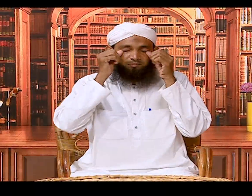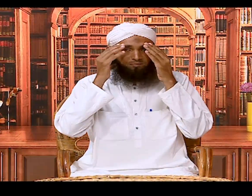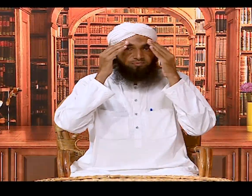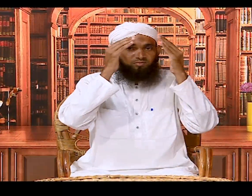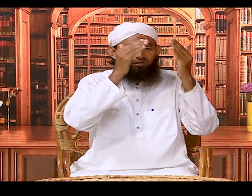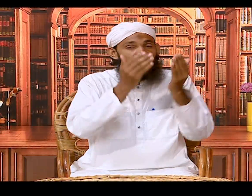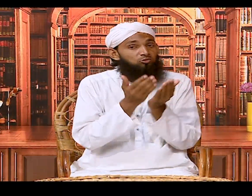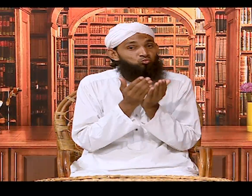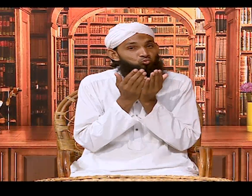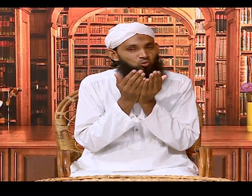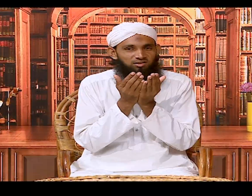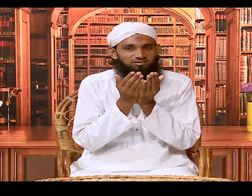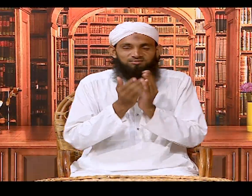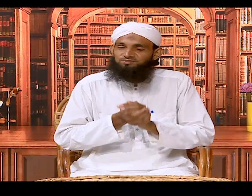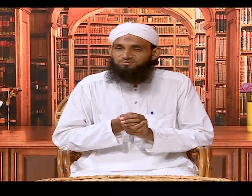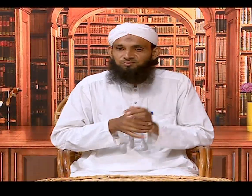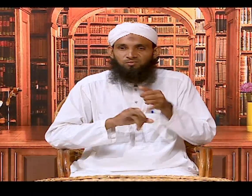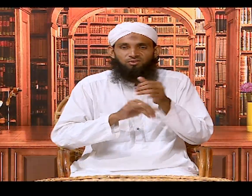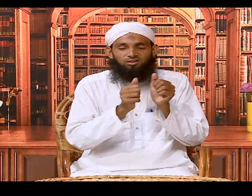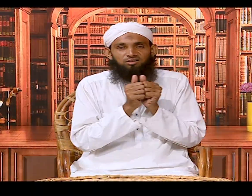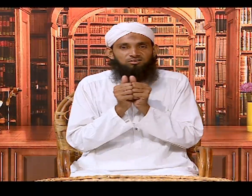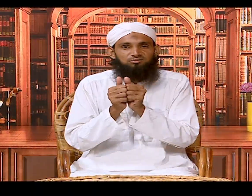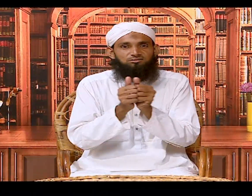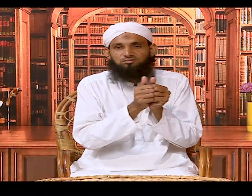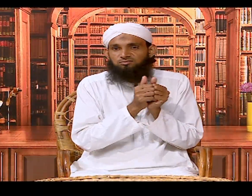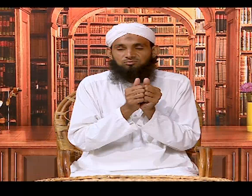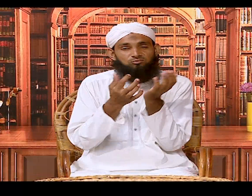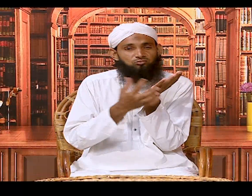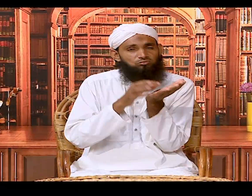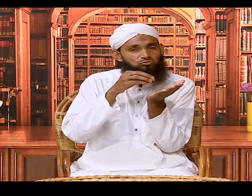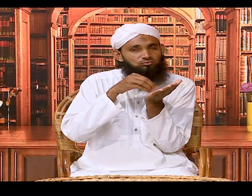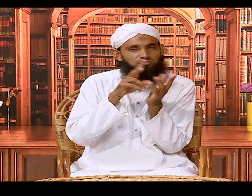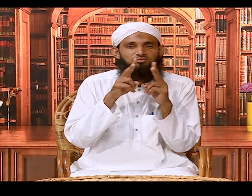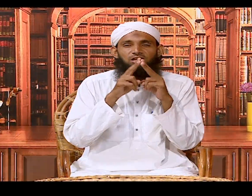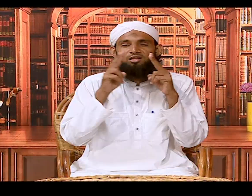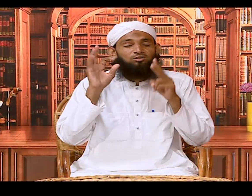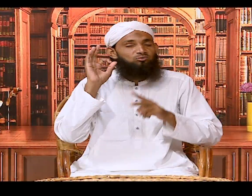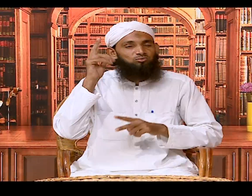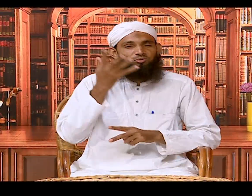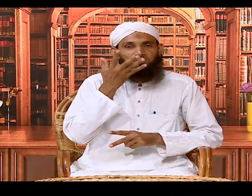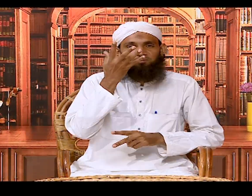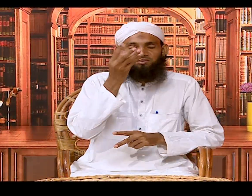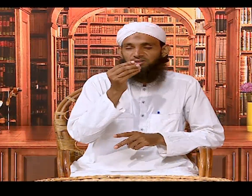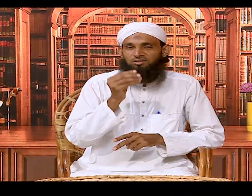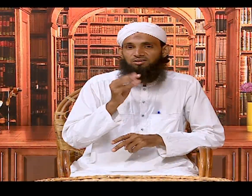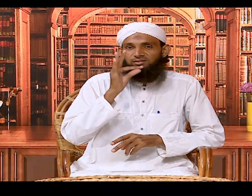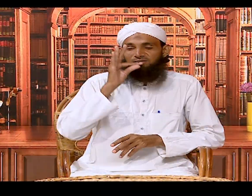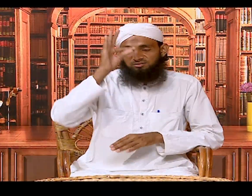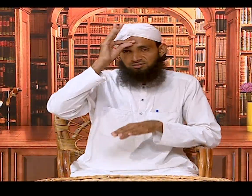وصحبہ وسلم کے حریث۔ حضرت عثمان غنی رضی اللہ عنہ کی ایک بہت پیاری خصوصیت یہ ہے کہ آپ پیارے آقا مکی